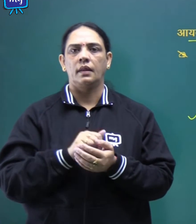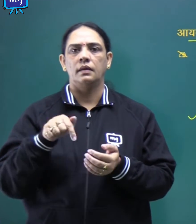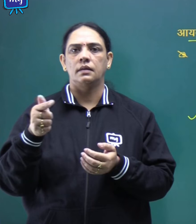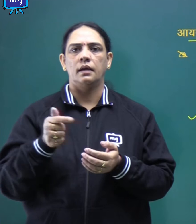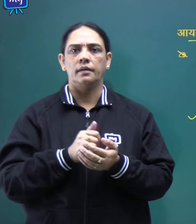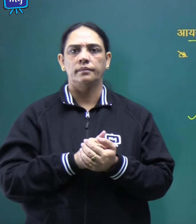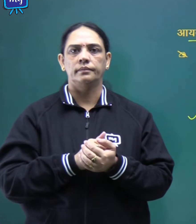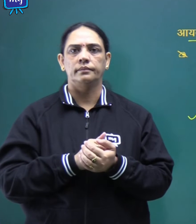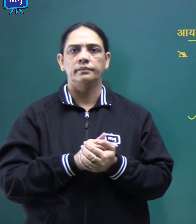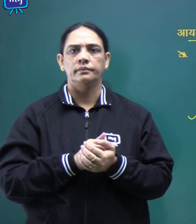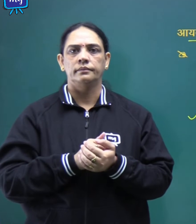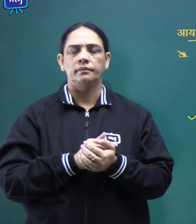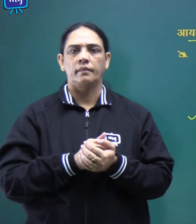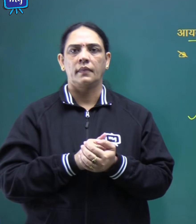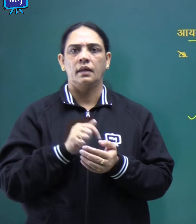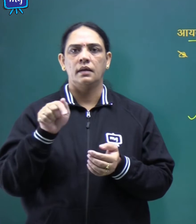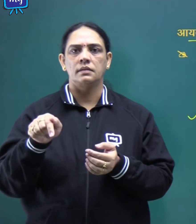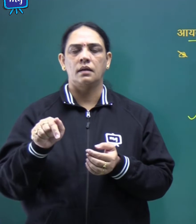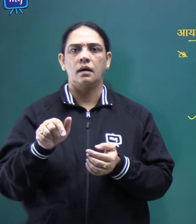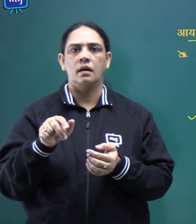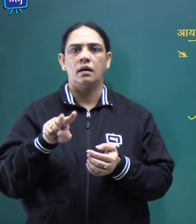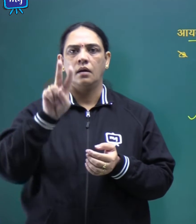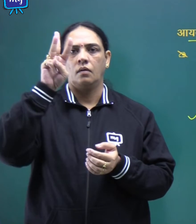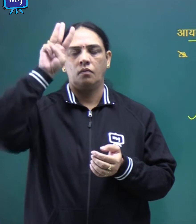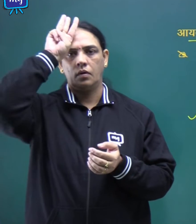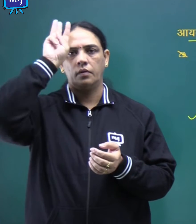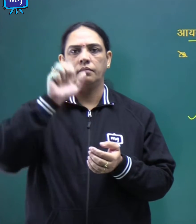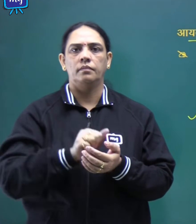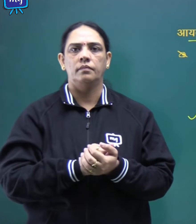इसलिए इसका आयतन